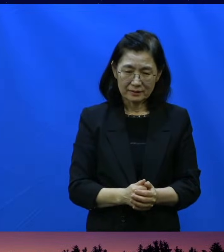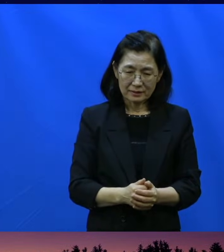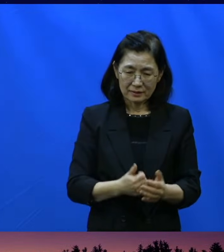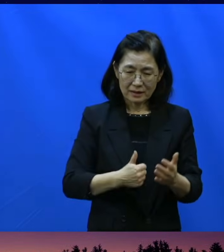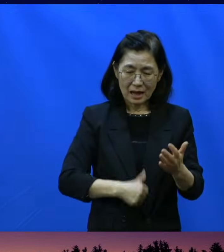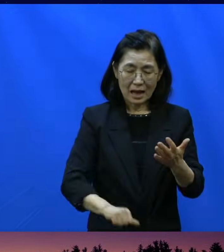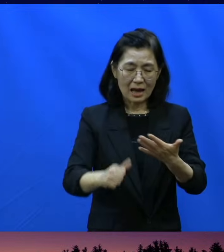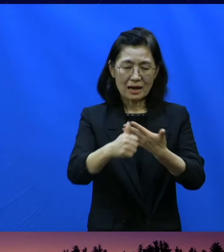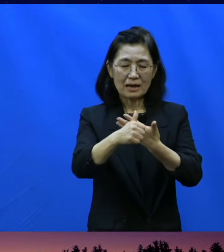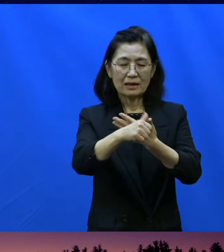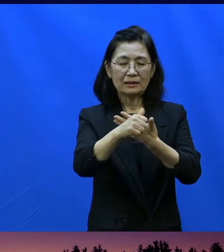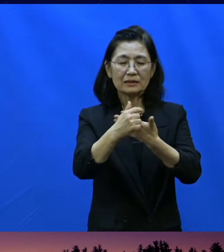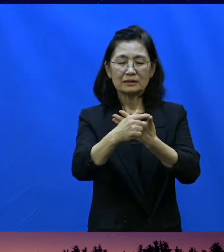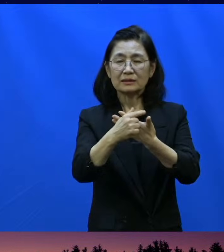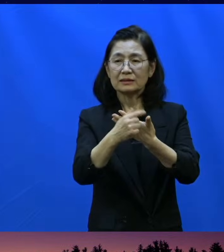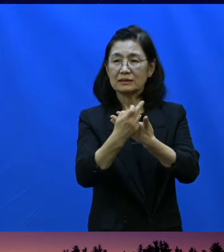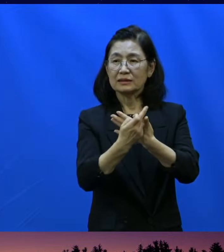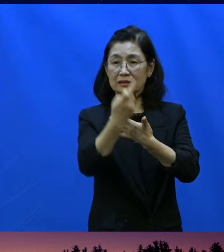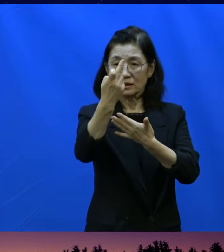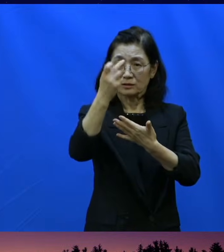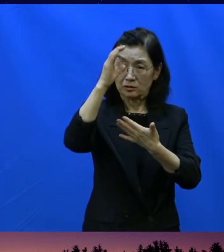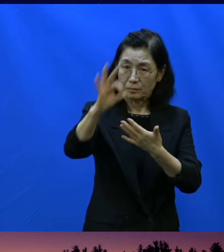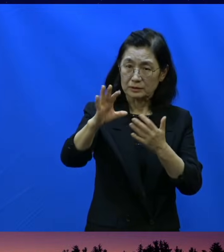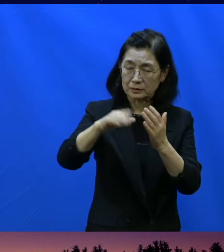행동이 말이 안 되는 거예요.